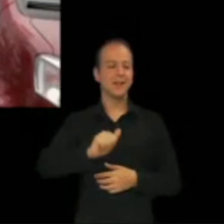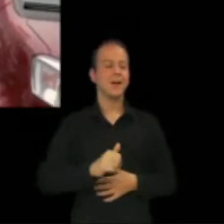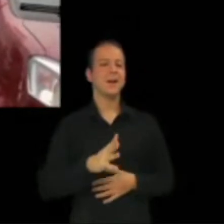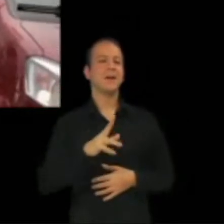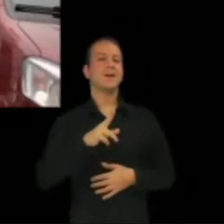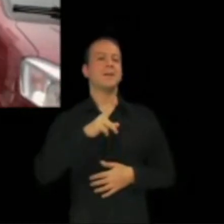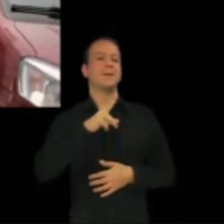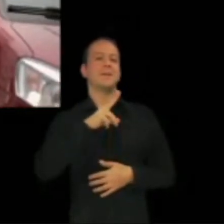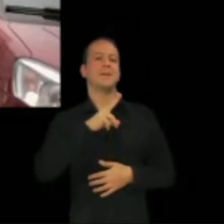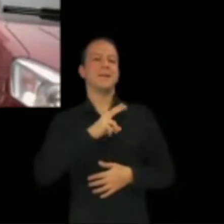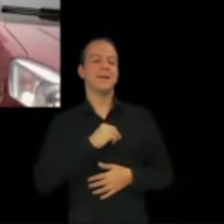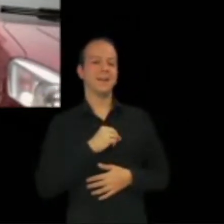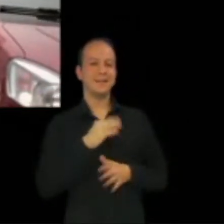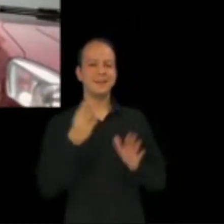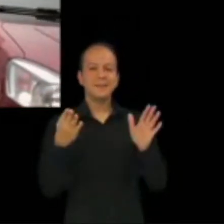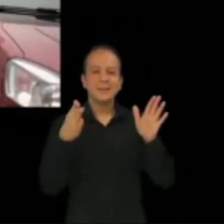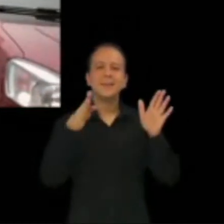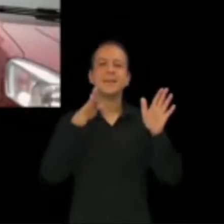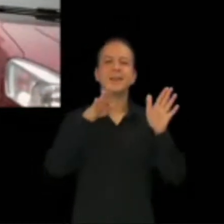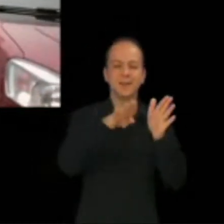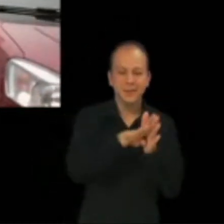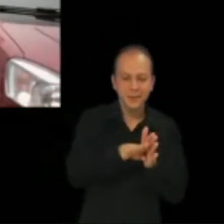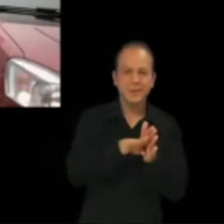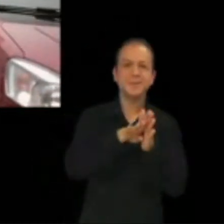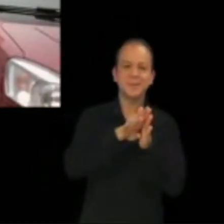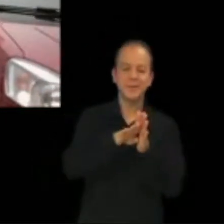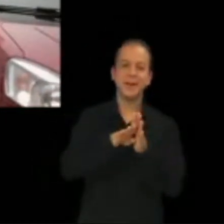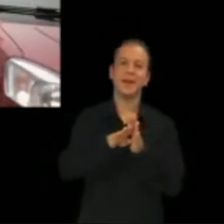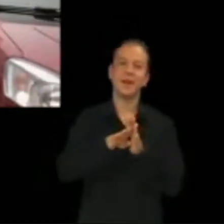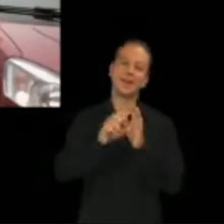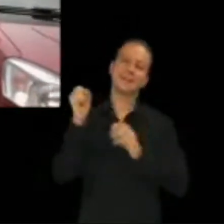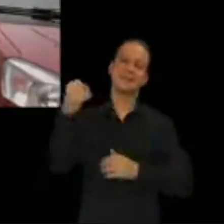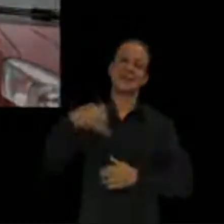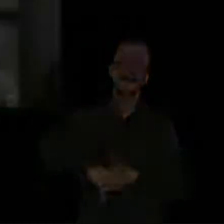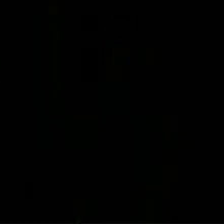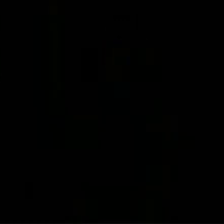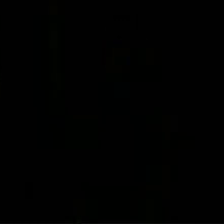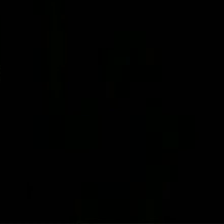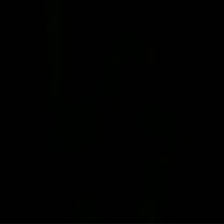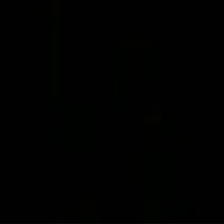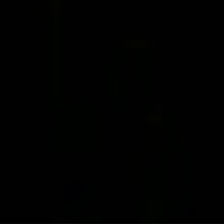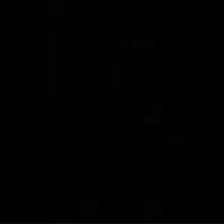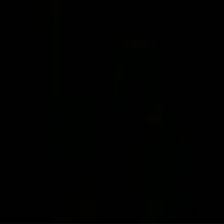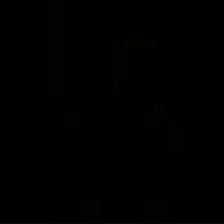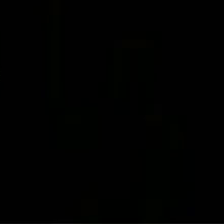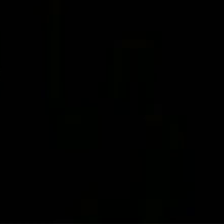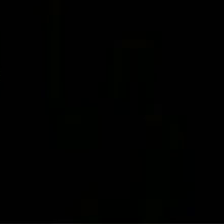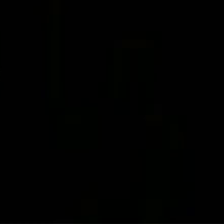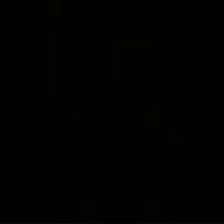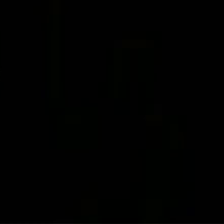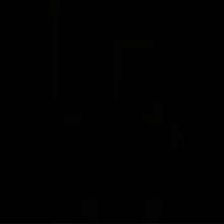Regina! Opa! Você chegou! Ela entra sozinha no carro.